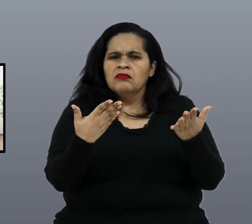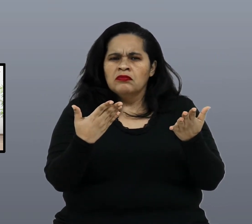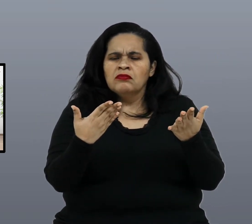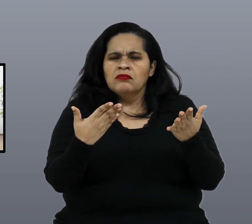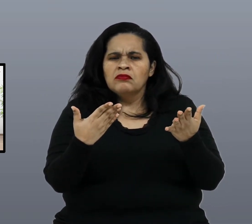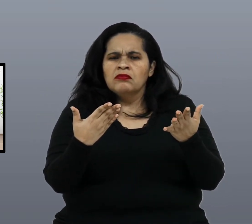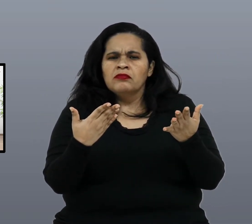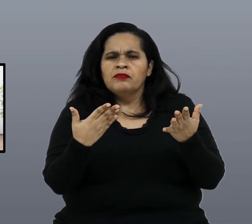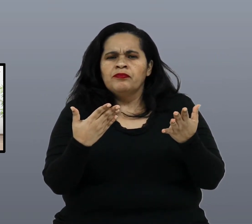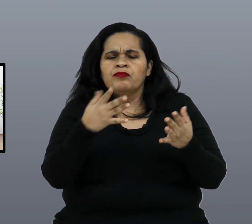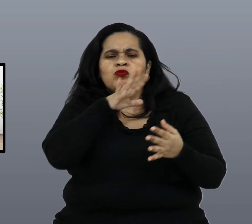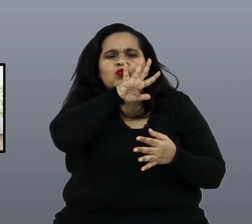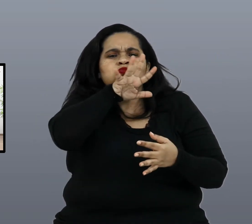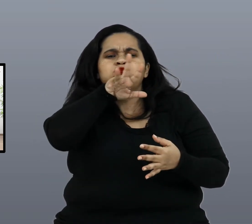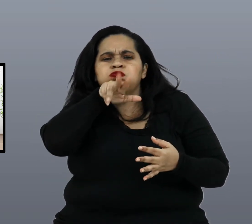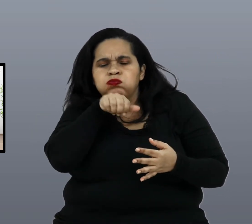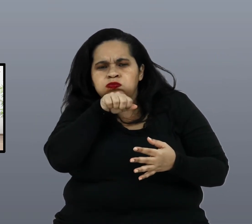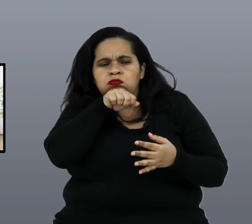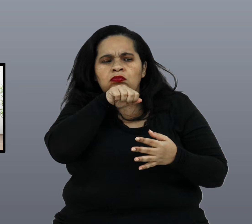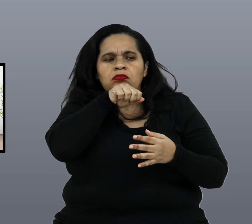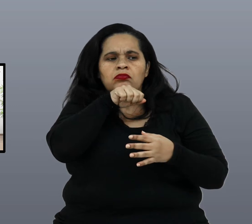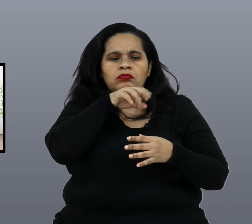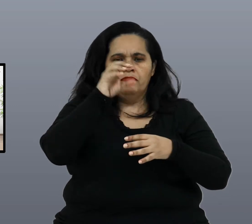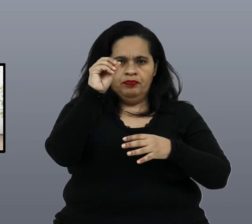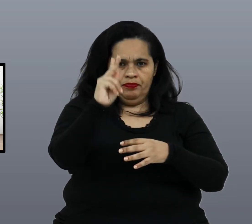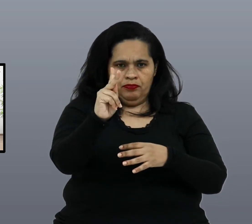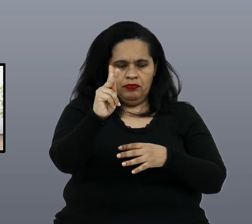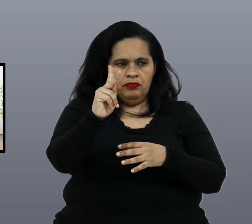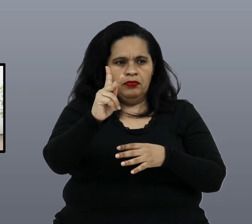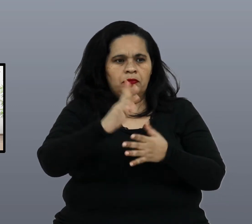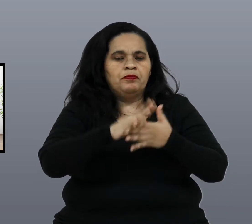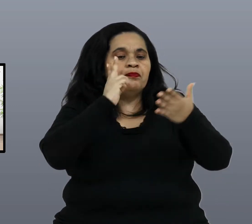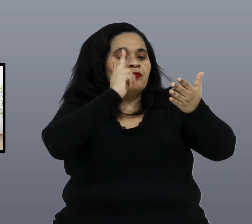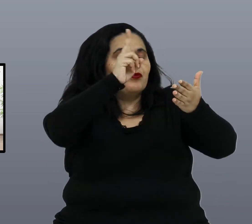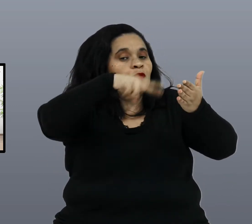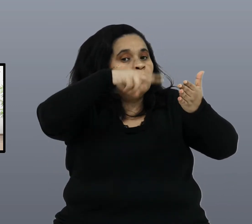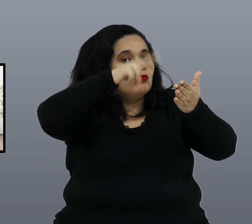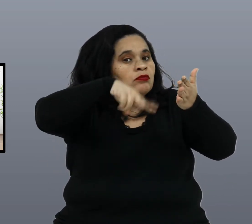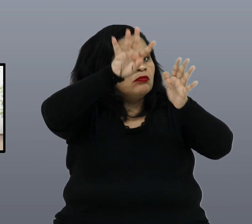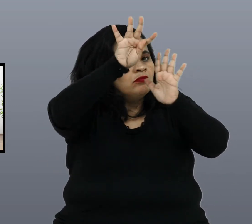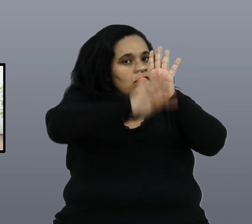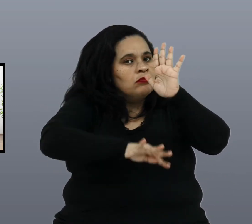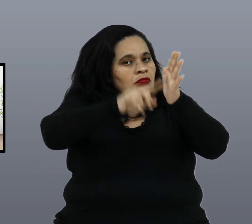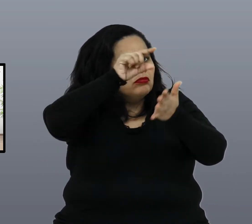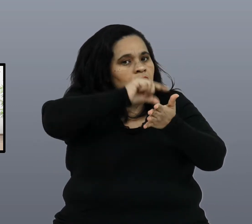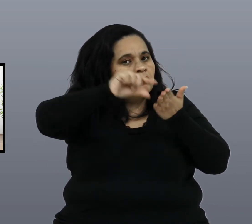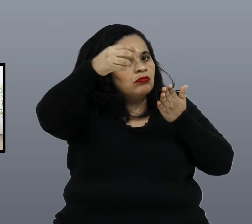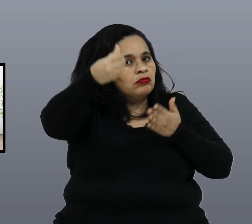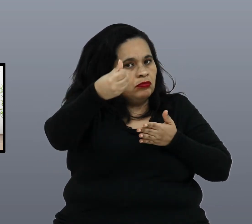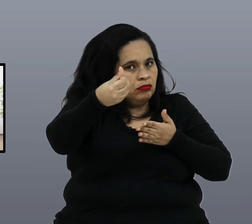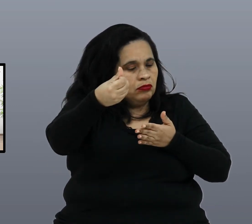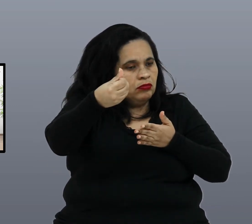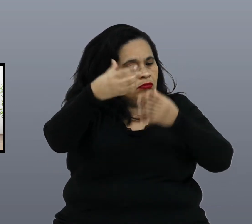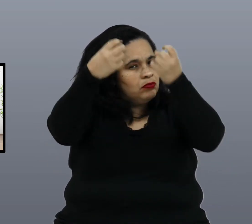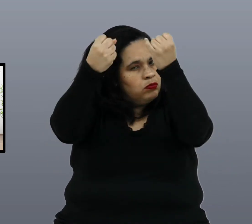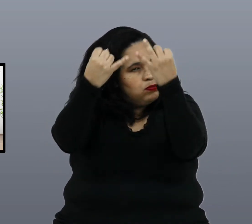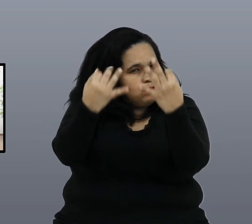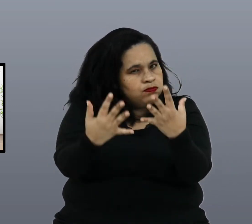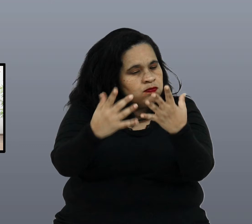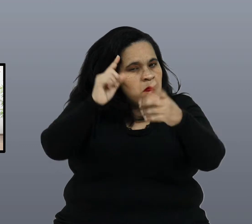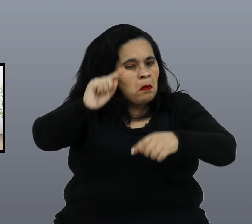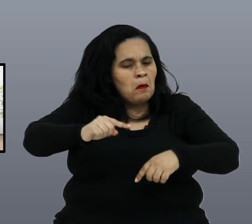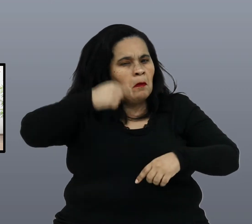4 asas e 4 cabeças. Vamos lá. Vou fazer a leitura do texto, versículo 6, que diz assim: depois